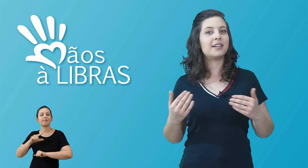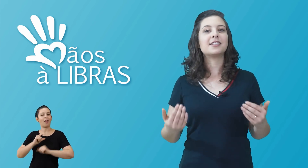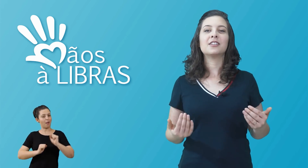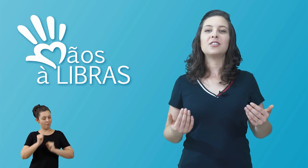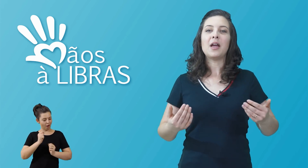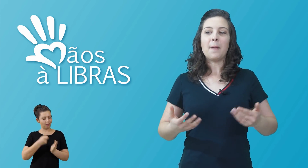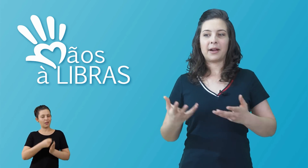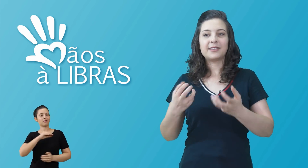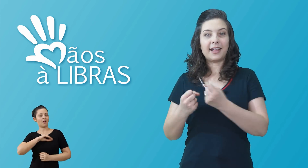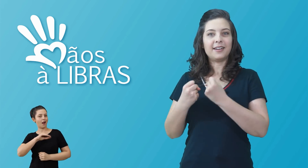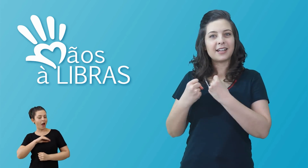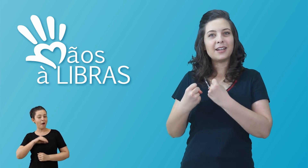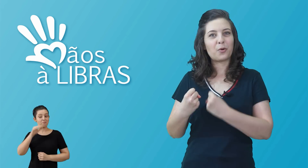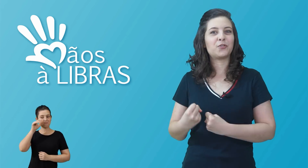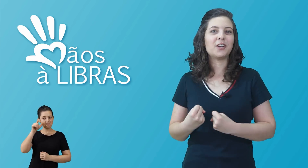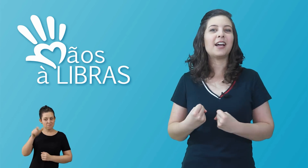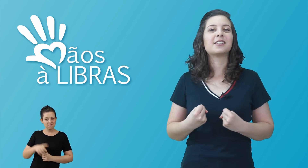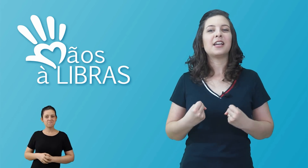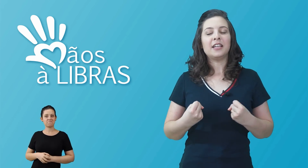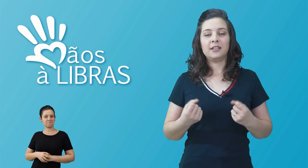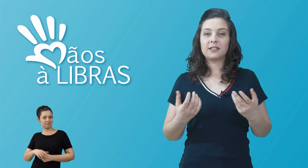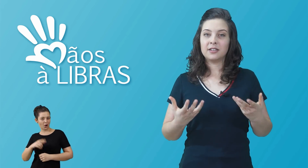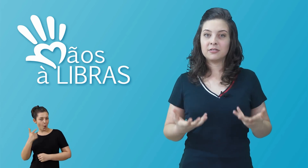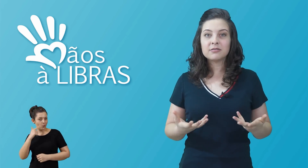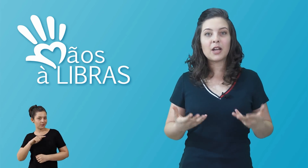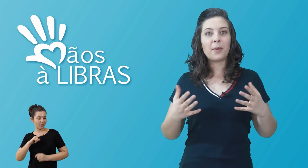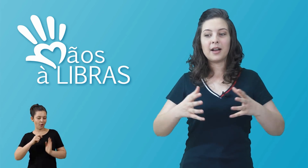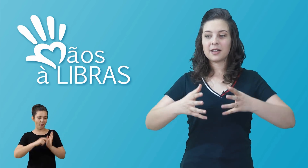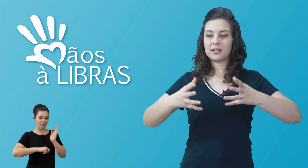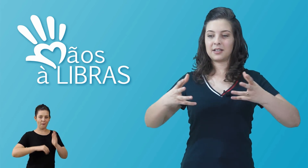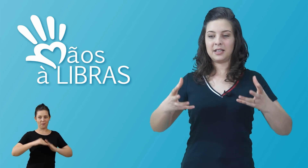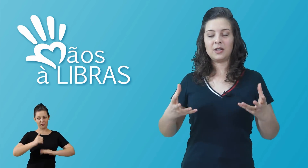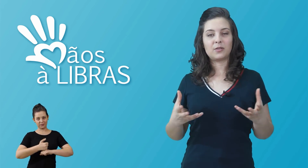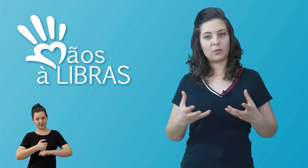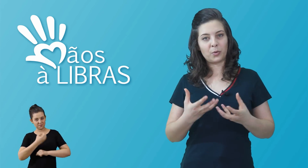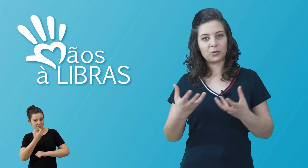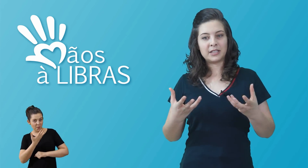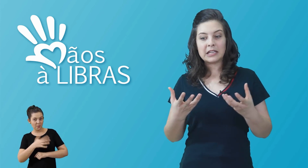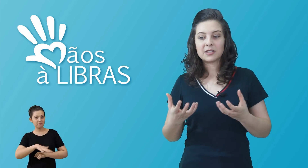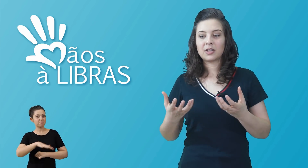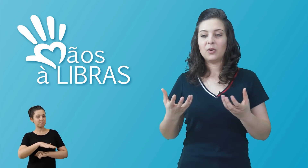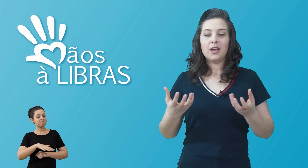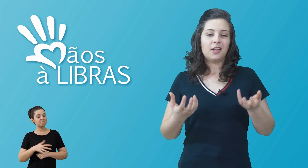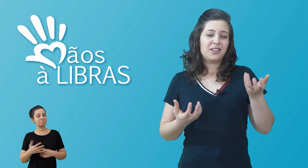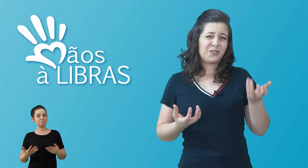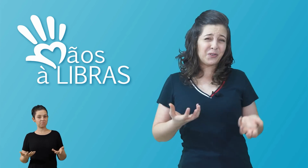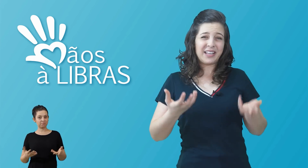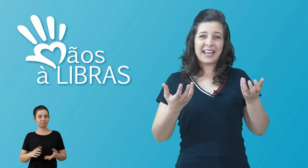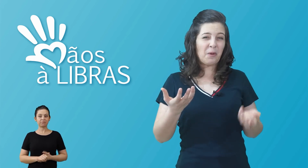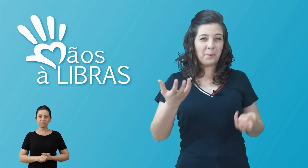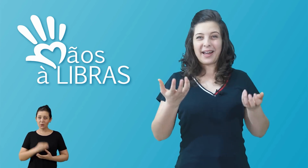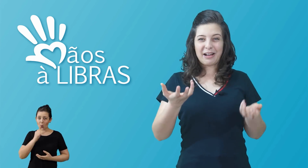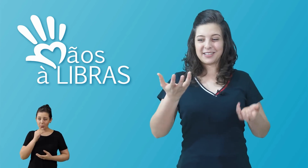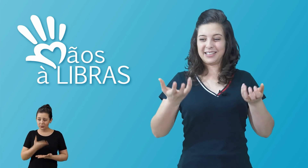bem interessantes para ter, né, profissionais. Então, é uma área que oportuniza isso. Então,